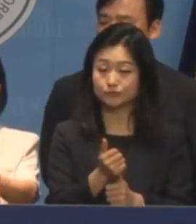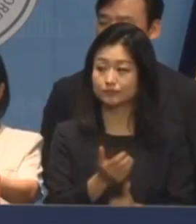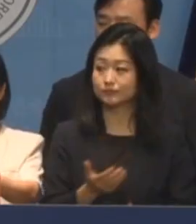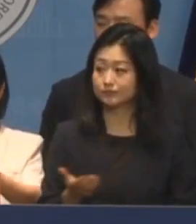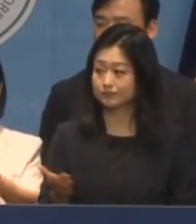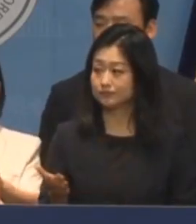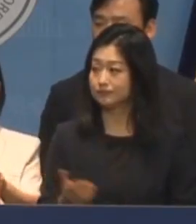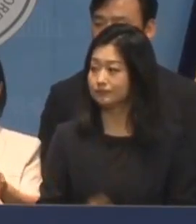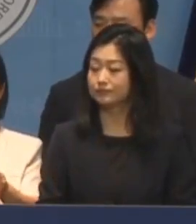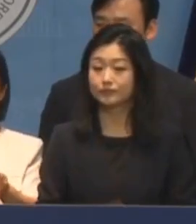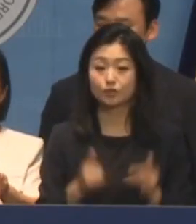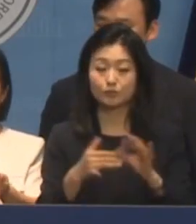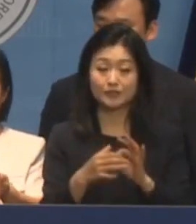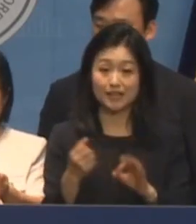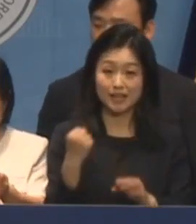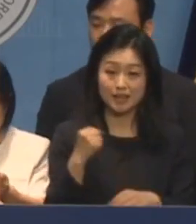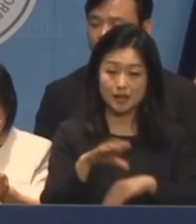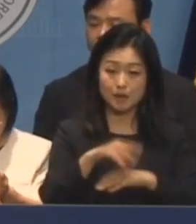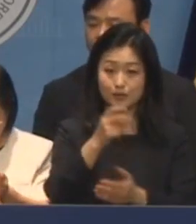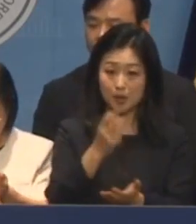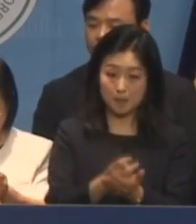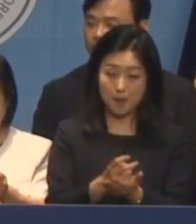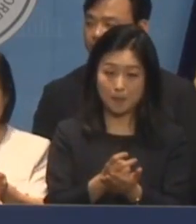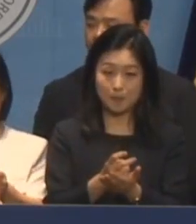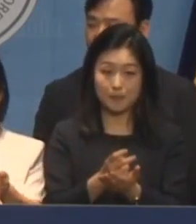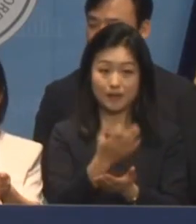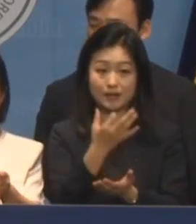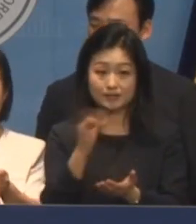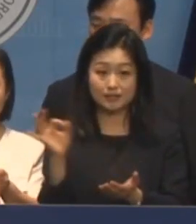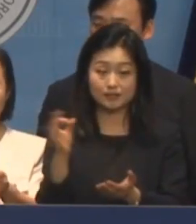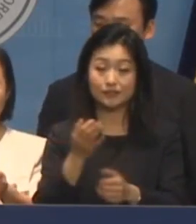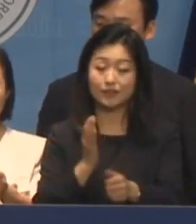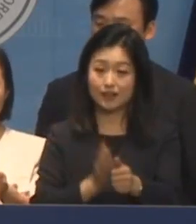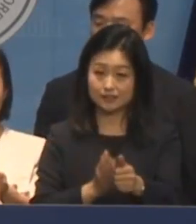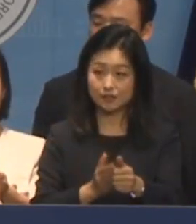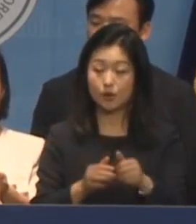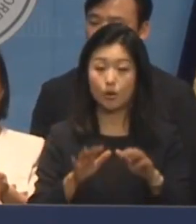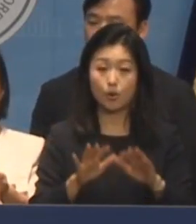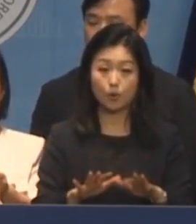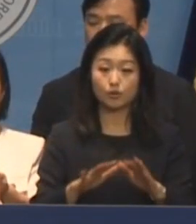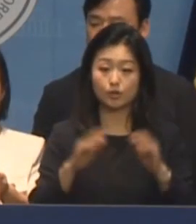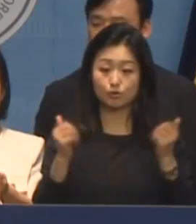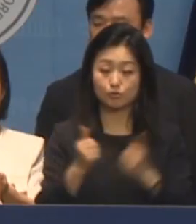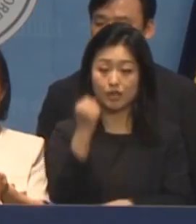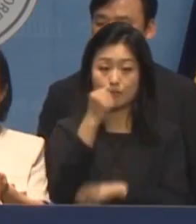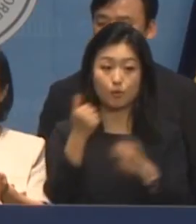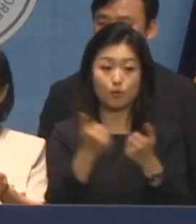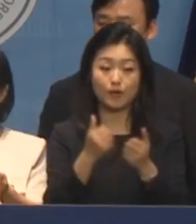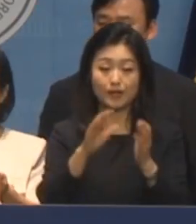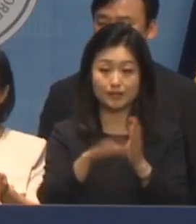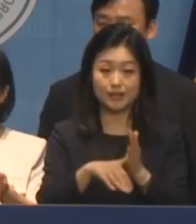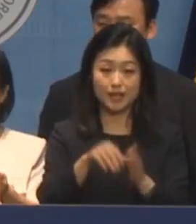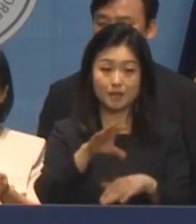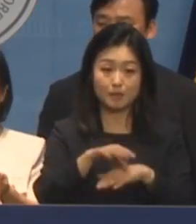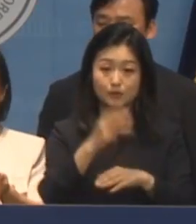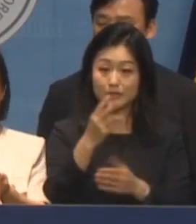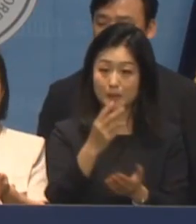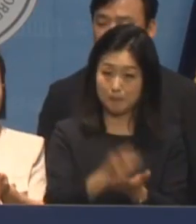네, 국민의힘은 방송법 재의결에 찬성표를 던지라 오늘 국회 본회의에서 방송